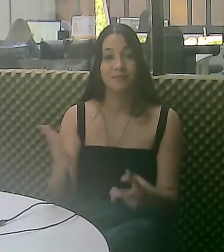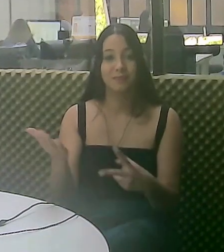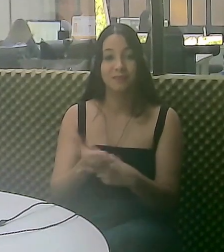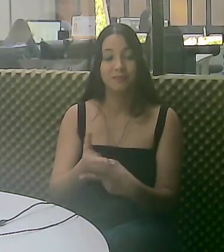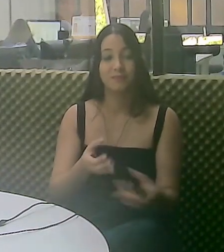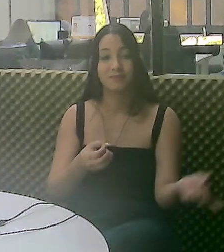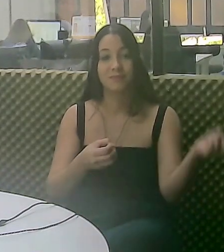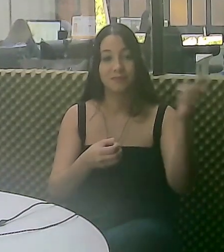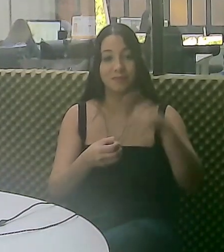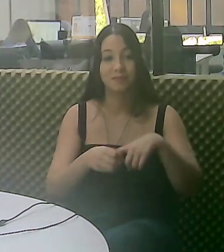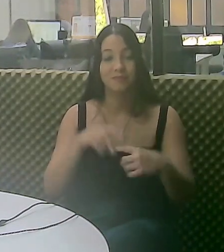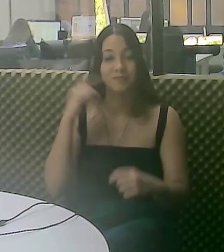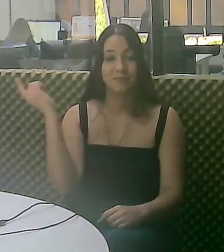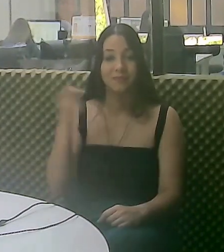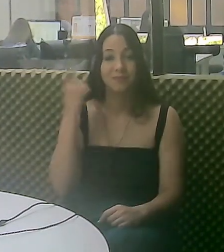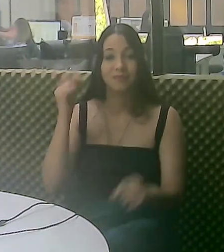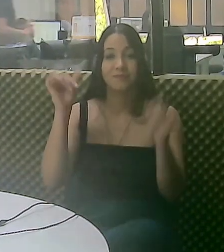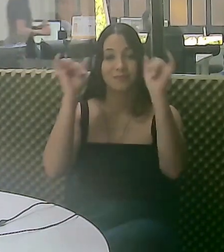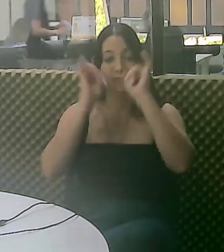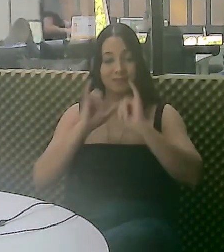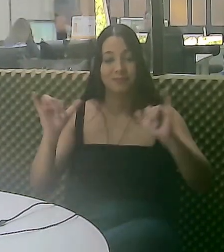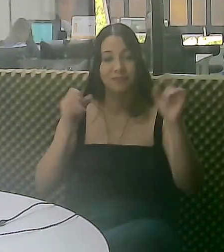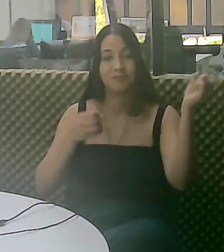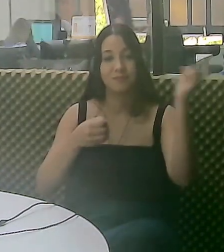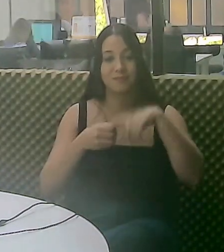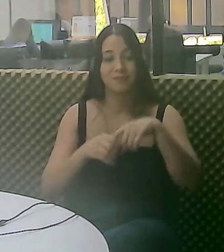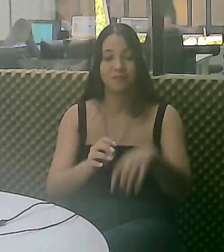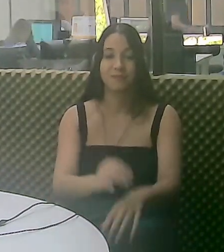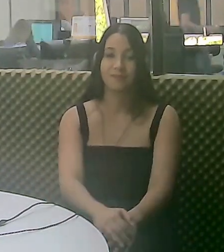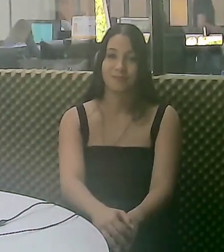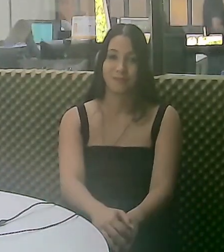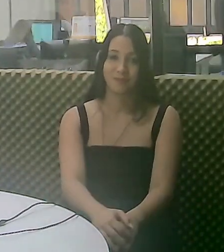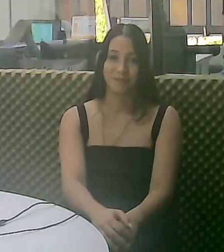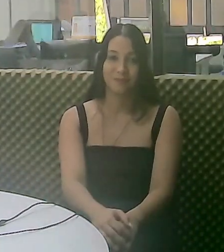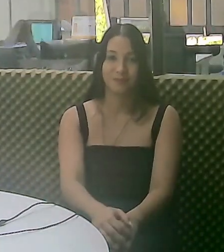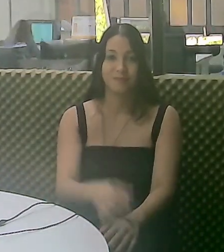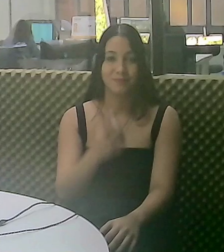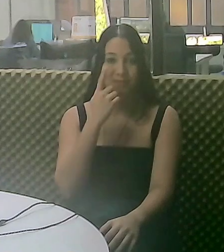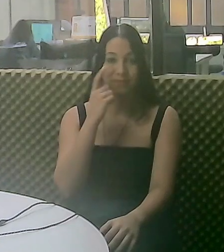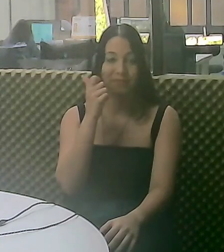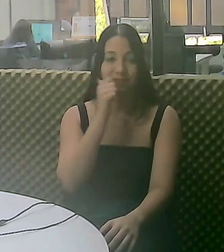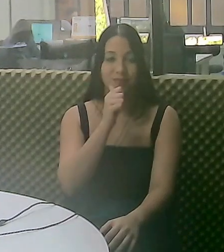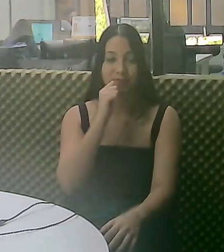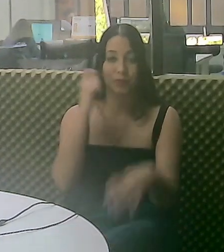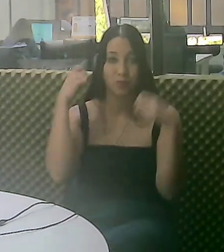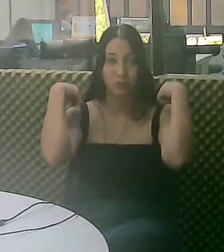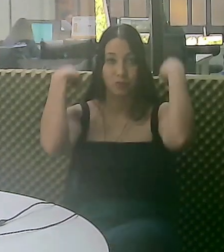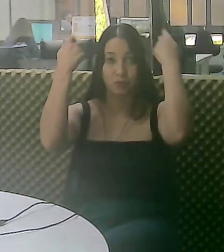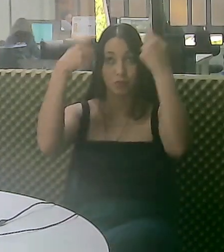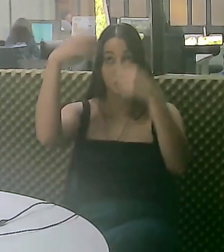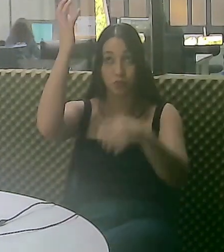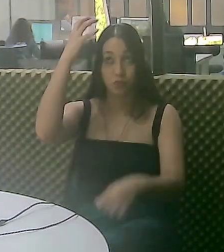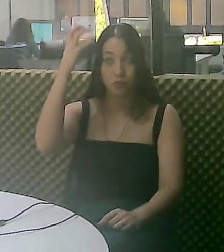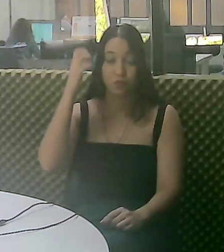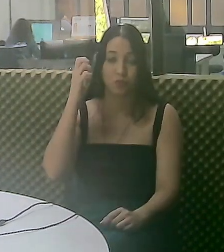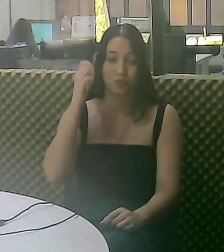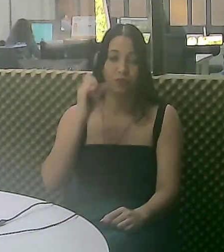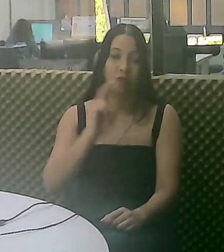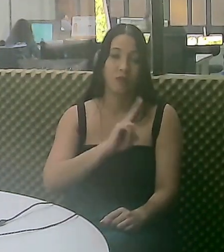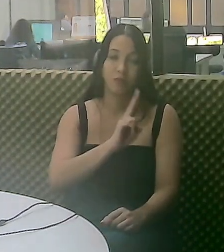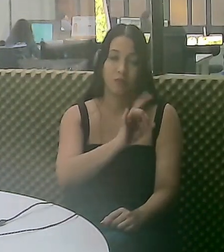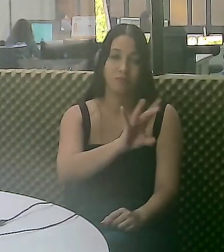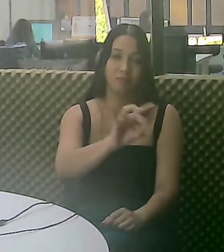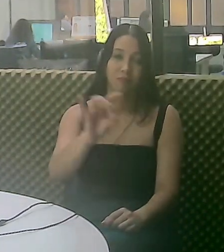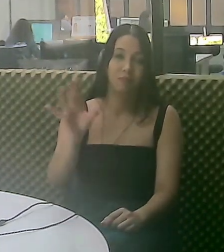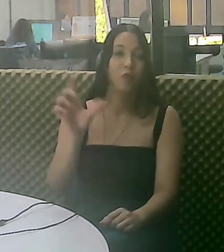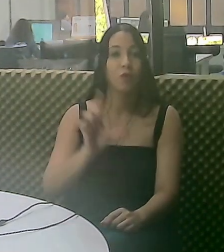Vamos agora a um breve intervalo e na volta tem giro de notícias. Essa é a capa de chuva da Ana, mas podia ser da Cláudia, da